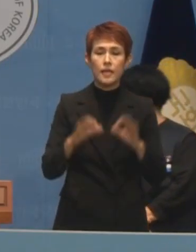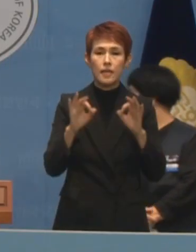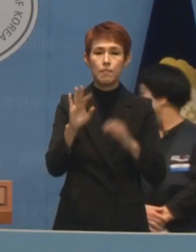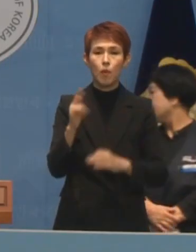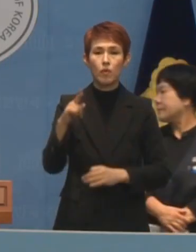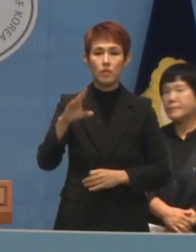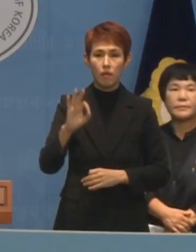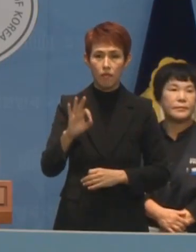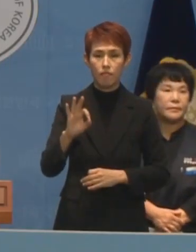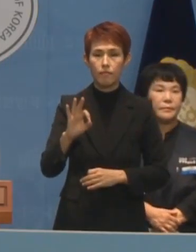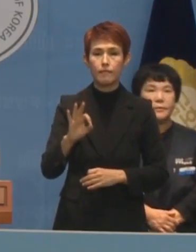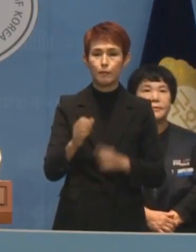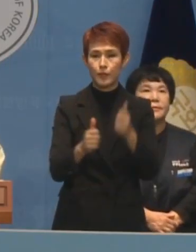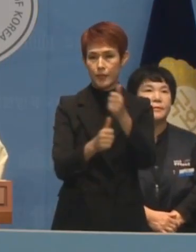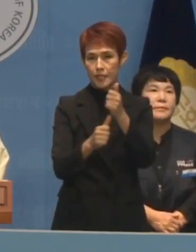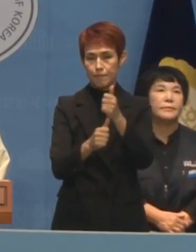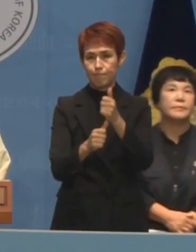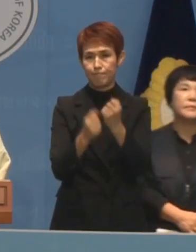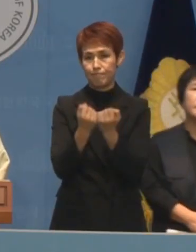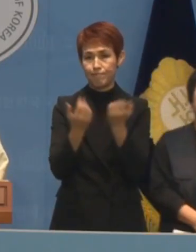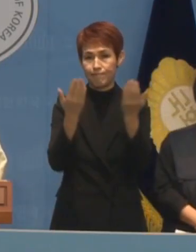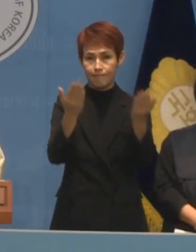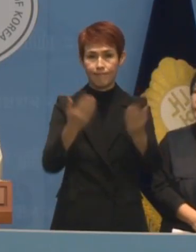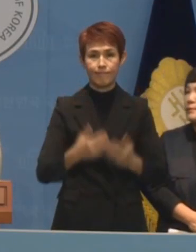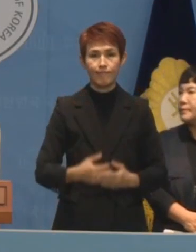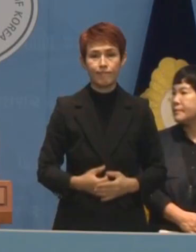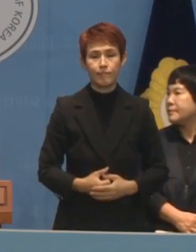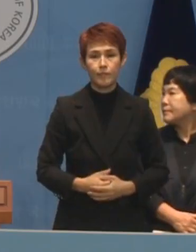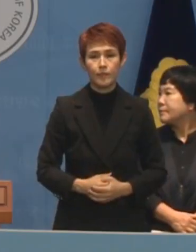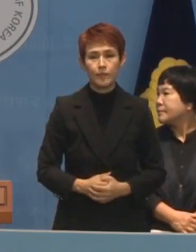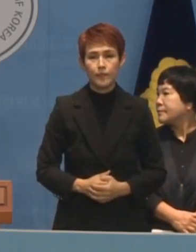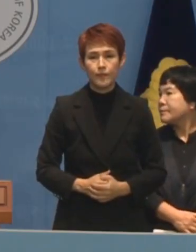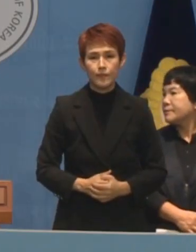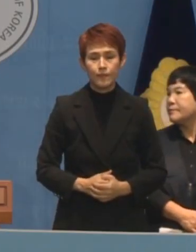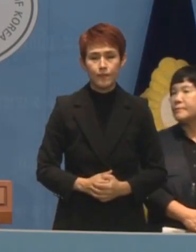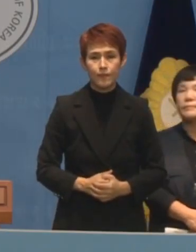김보성 서해권역 부지부장님 모시고 얘기 듣도록 하겠습니다.